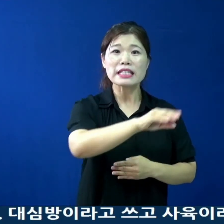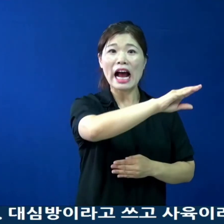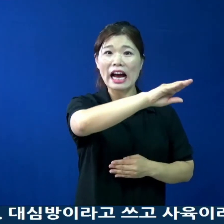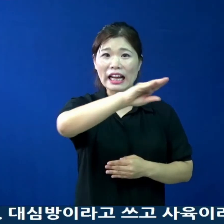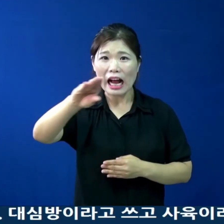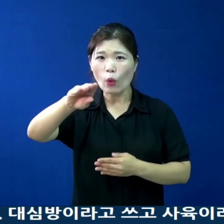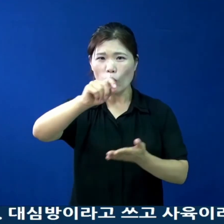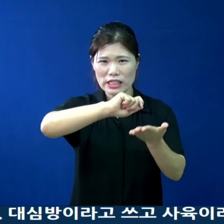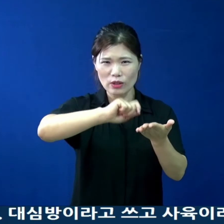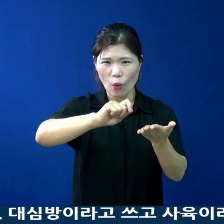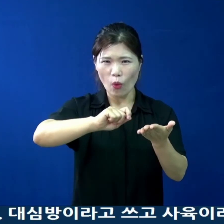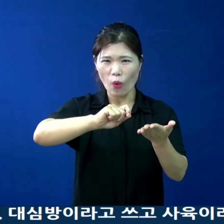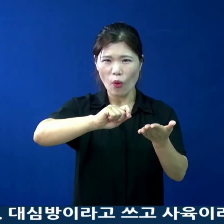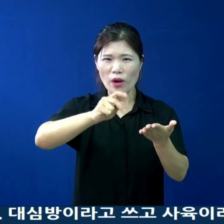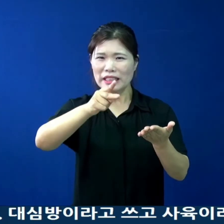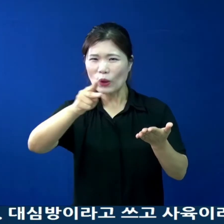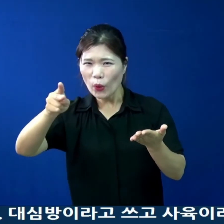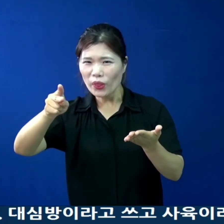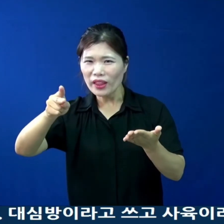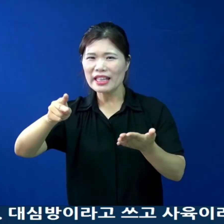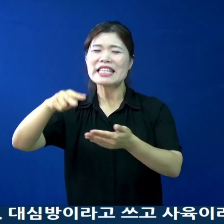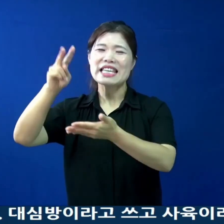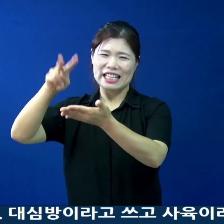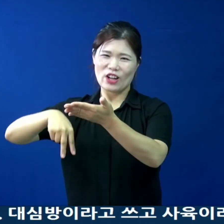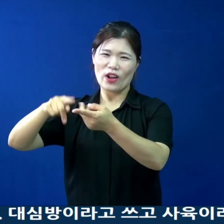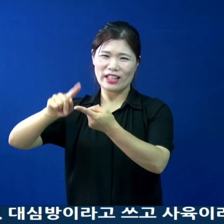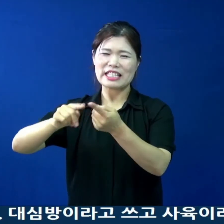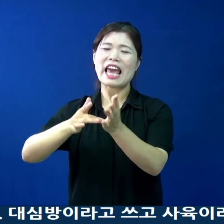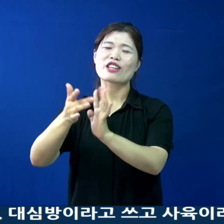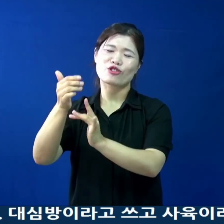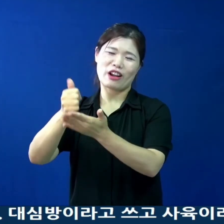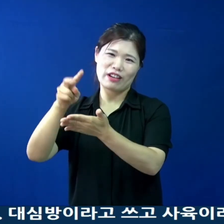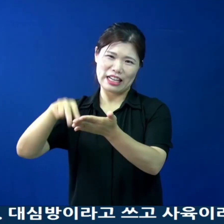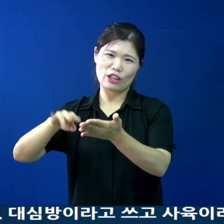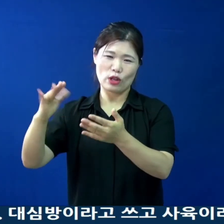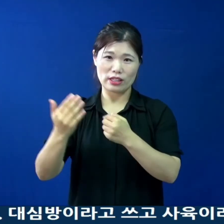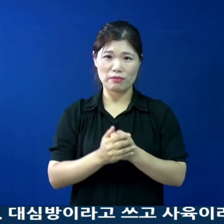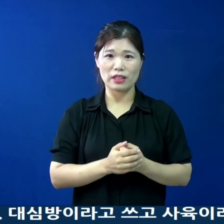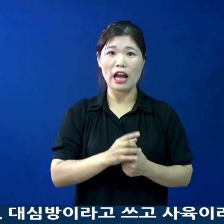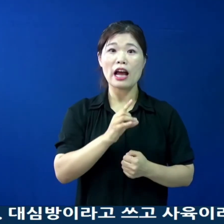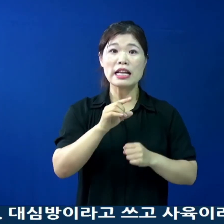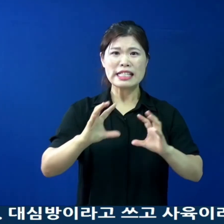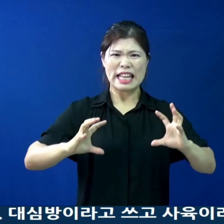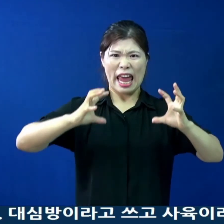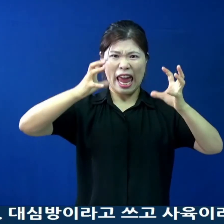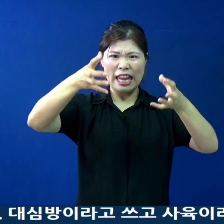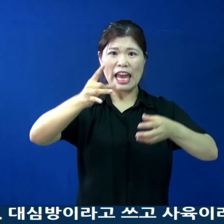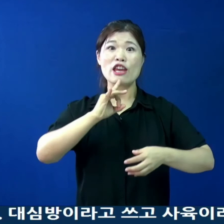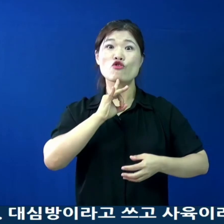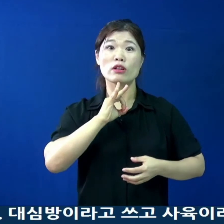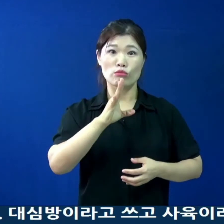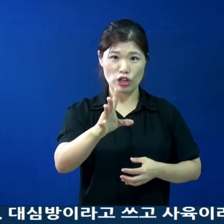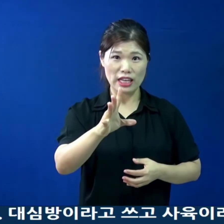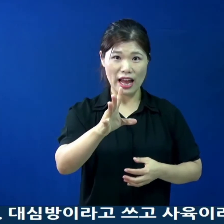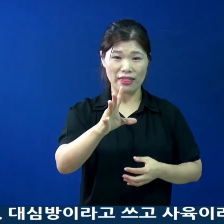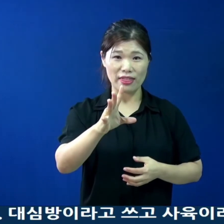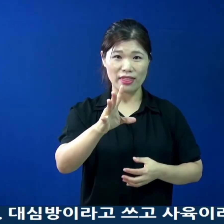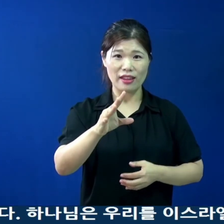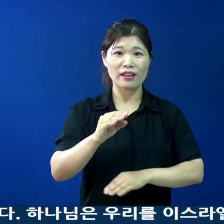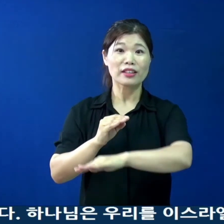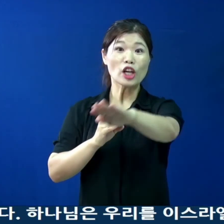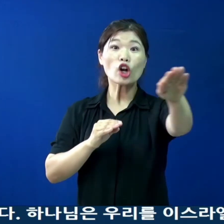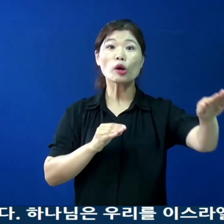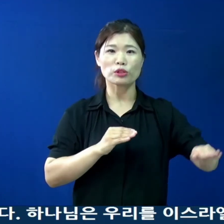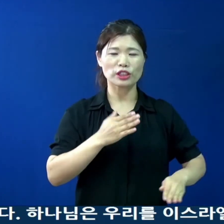있습니다. 그런데 여러분, 이 사실을 이해하는 전 세계 유일무이한 사람이 함께 예배를 드리는 저와 여러분인 줄